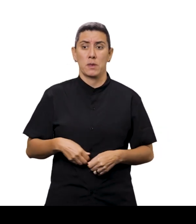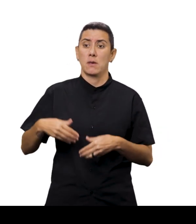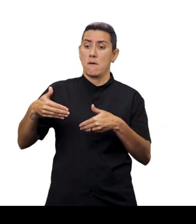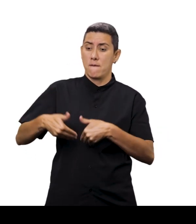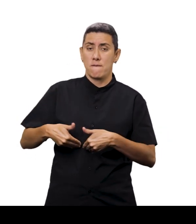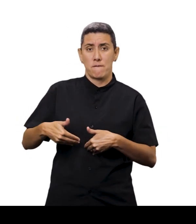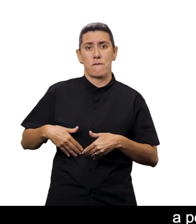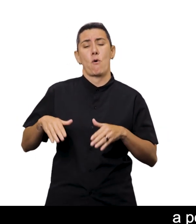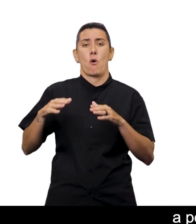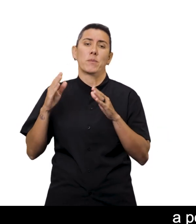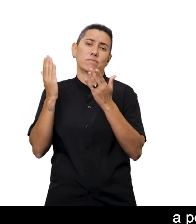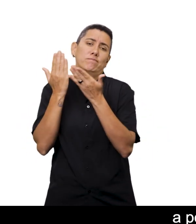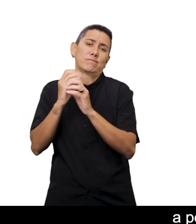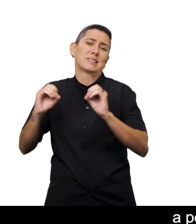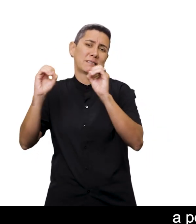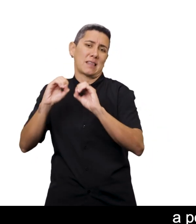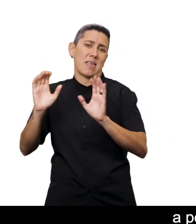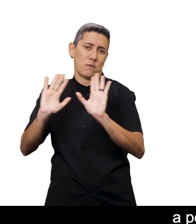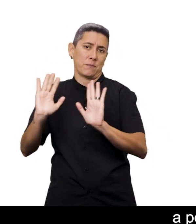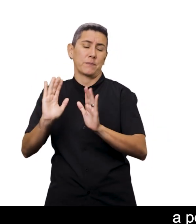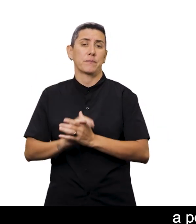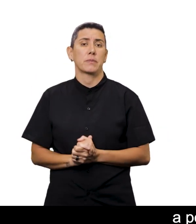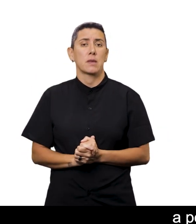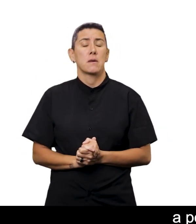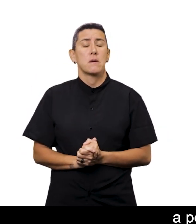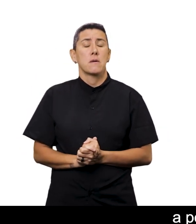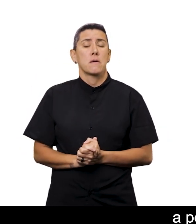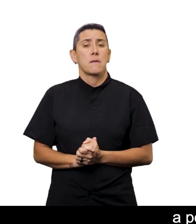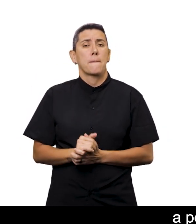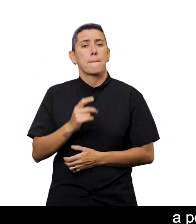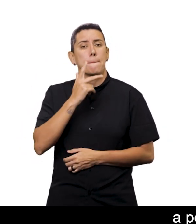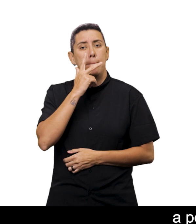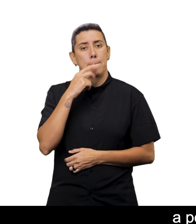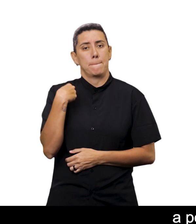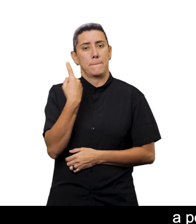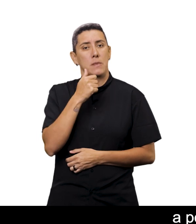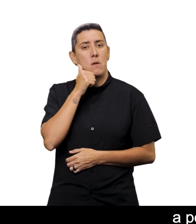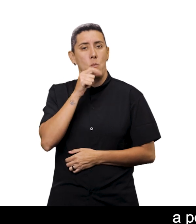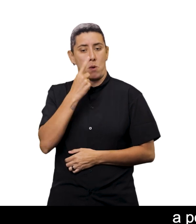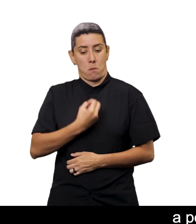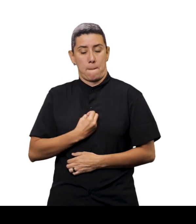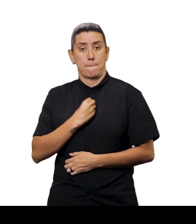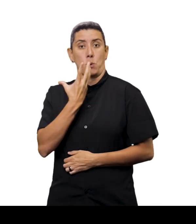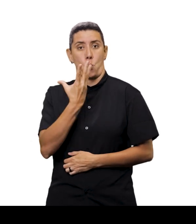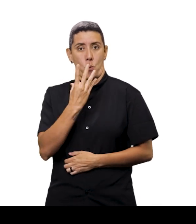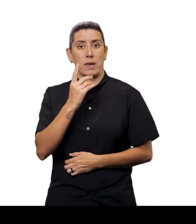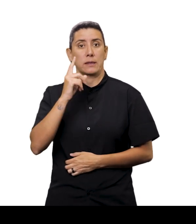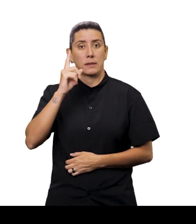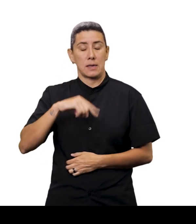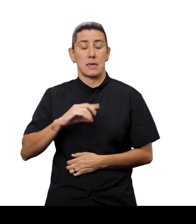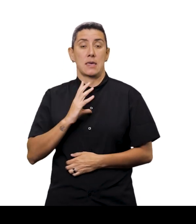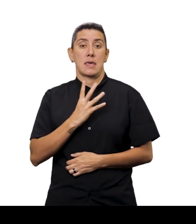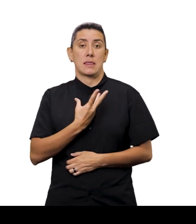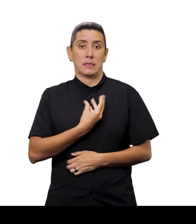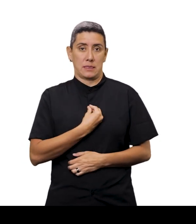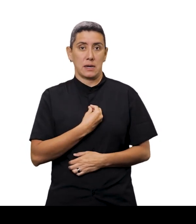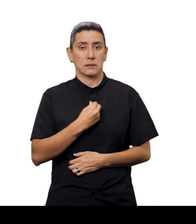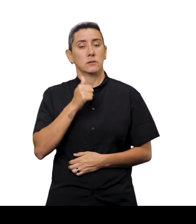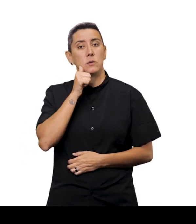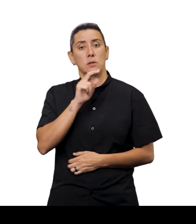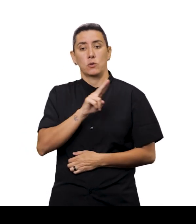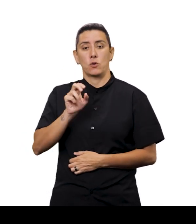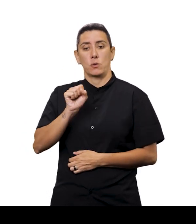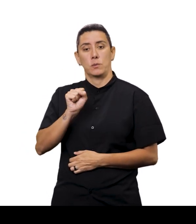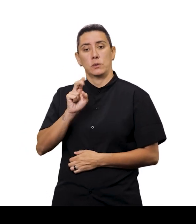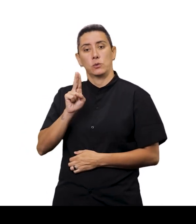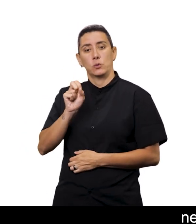Meu Monstro, a poeta transexual argentina Suzy Schock reivindica o seu direito de